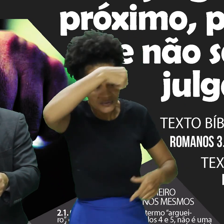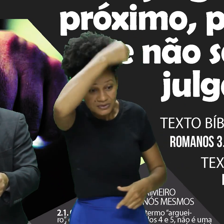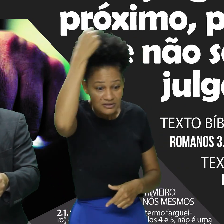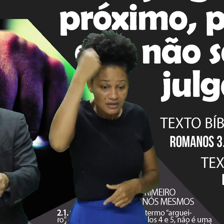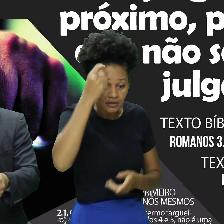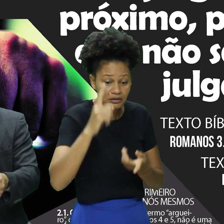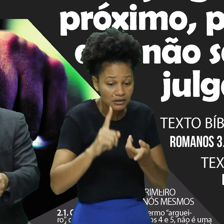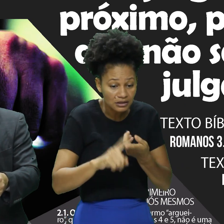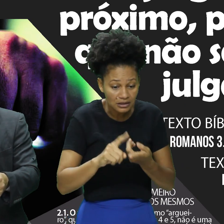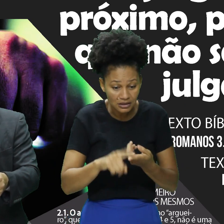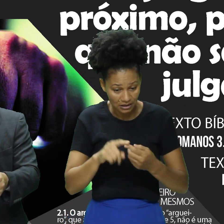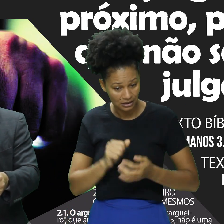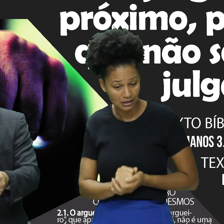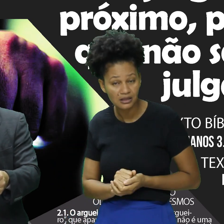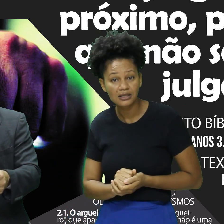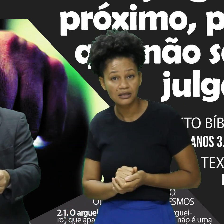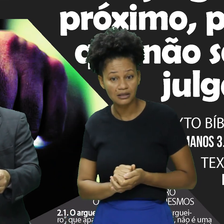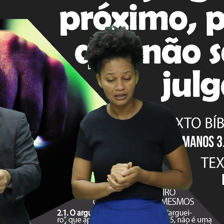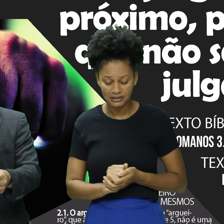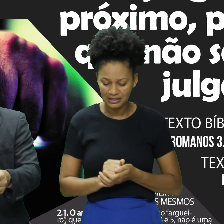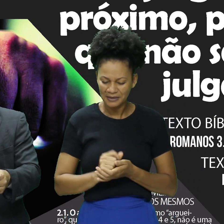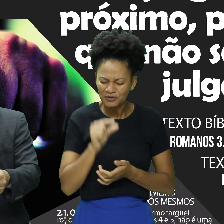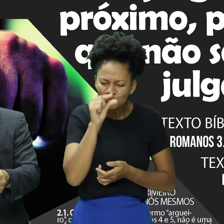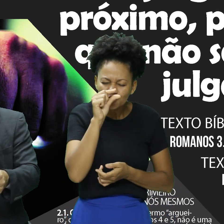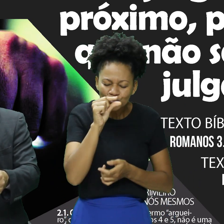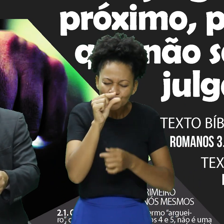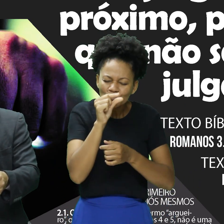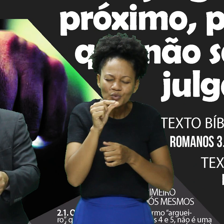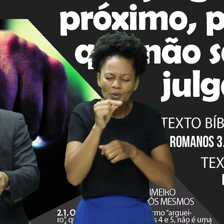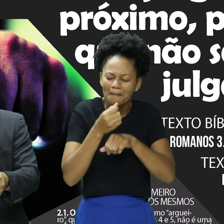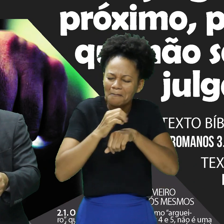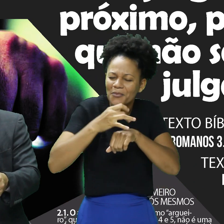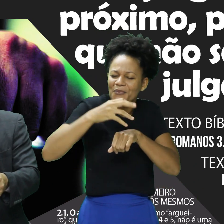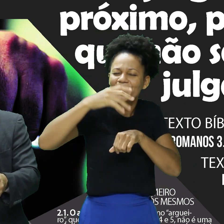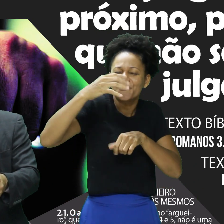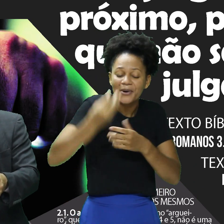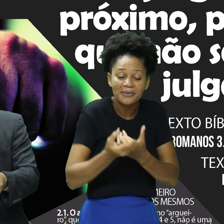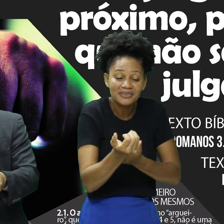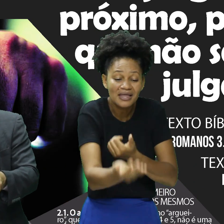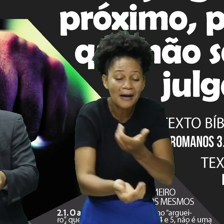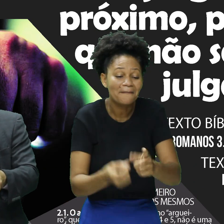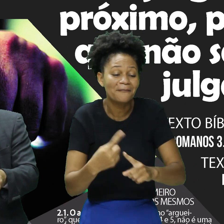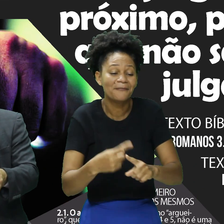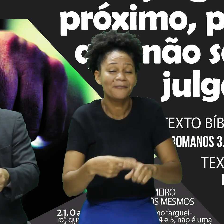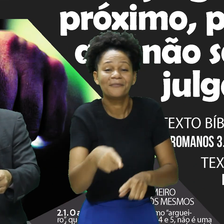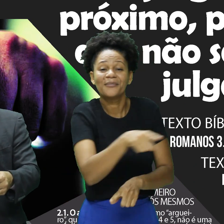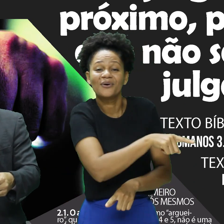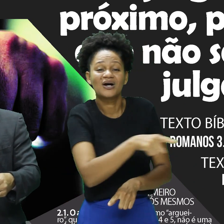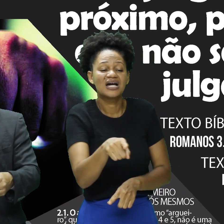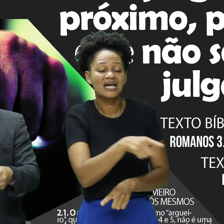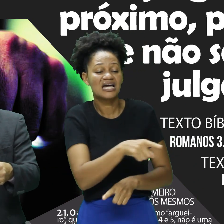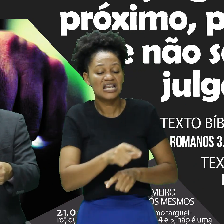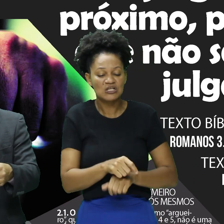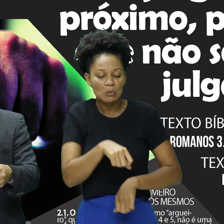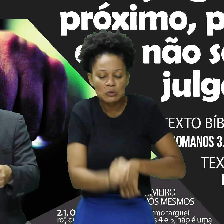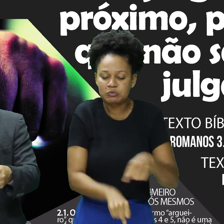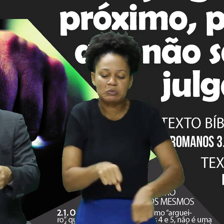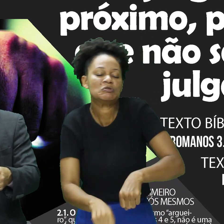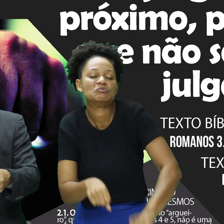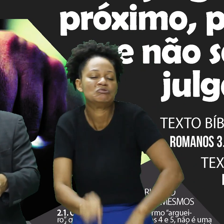aos porcos as vossas pérolas, para que não as pisem e voltando-se